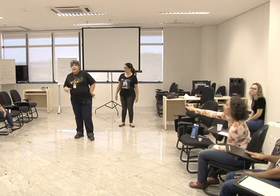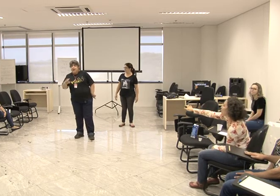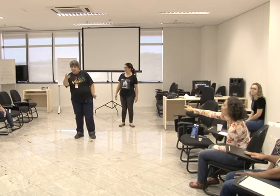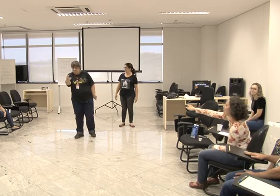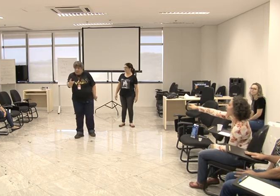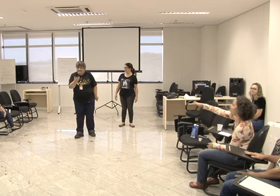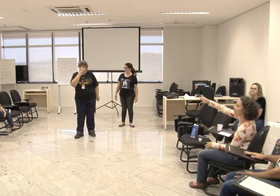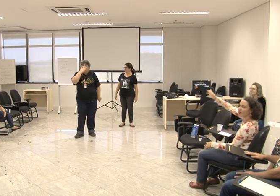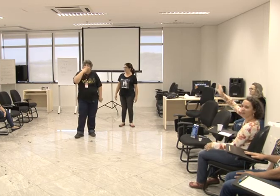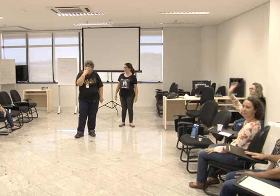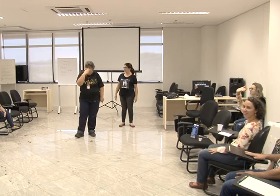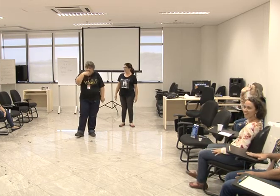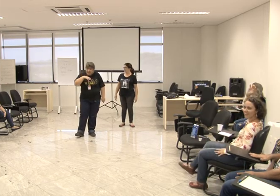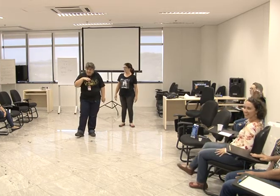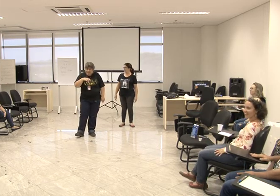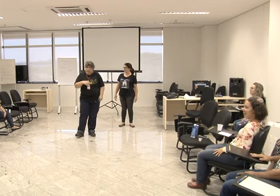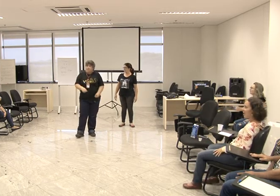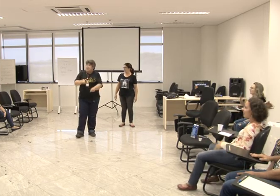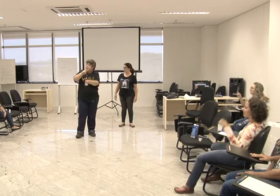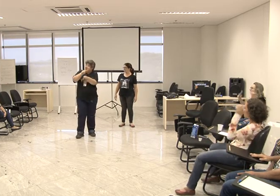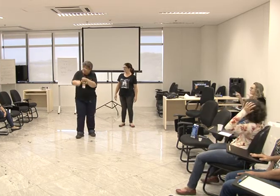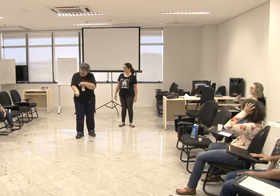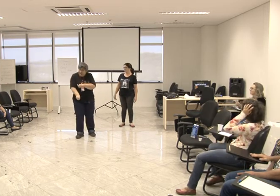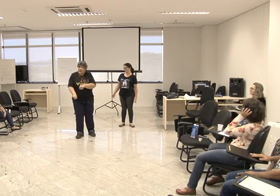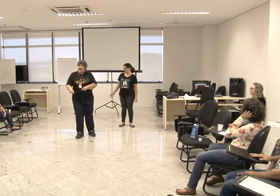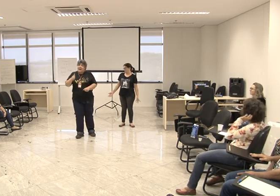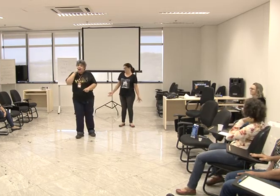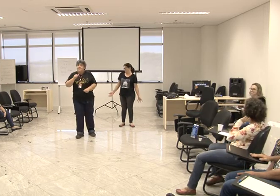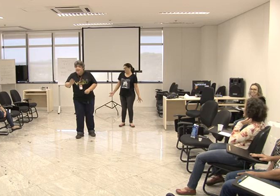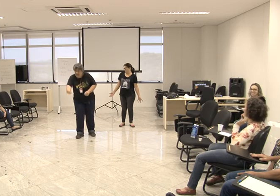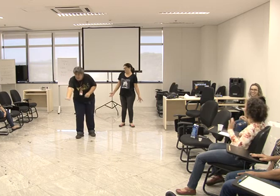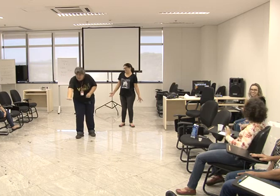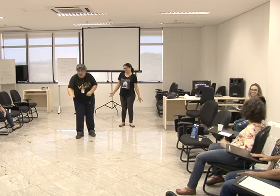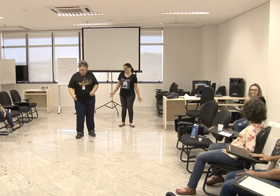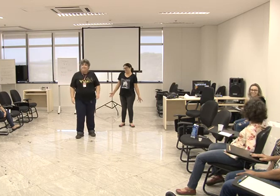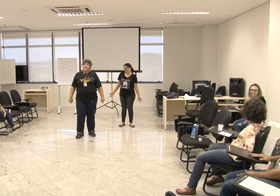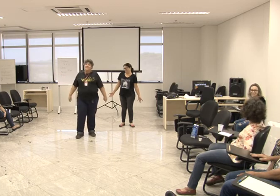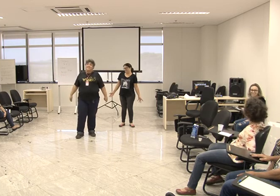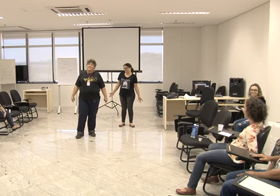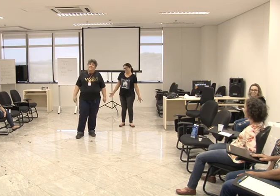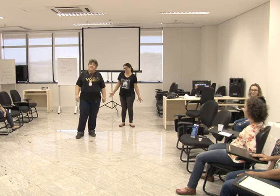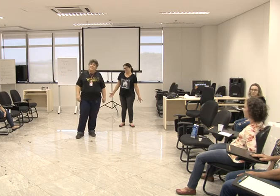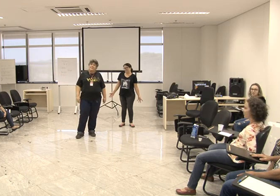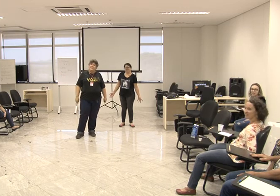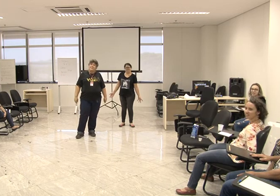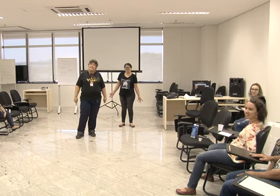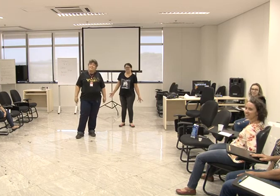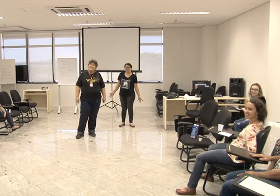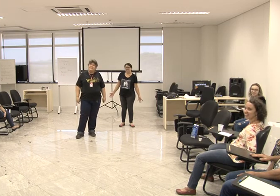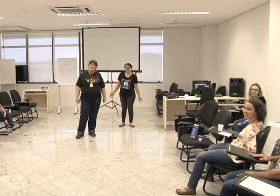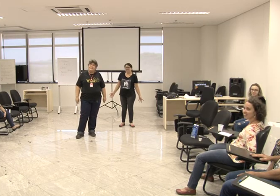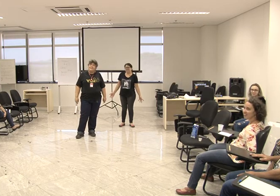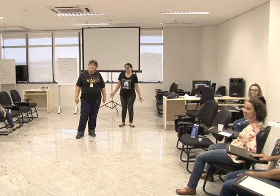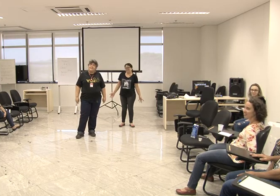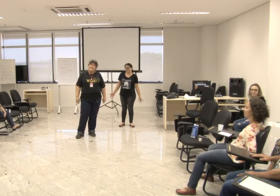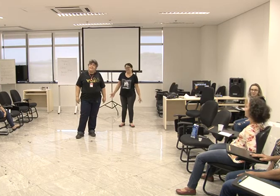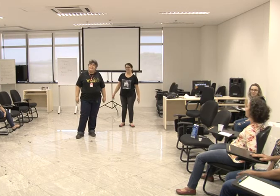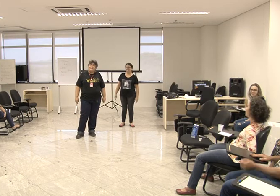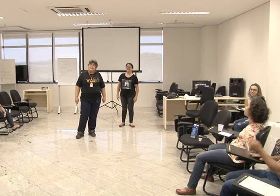Ela não faz a maçã pra matar a menina. Não, a maçã era a rainha má. É a Branca